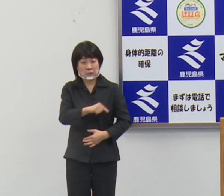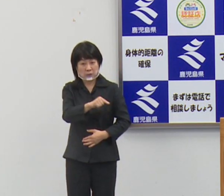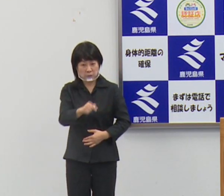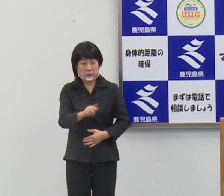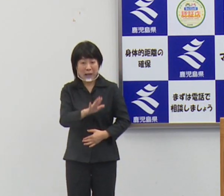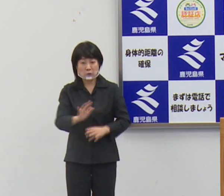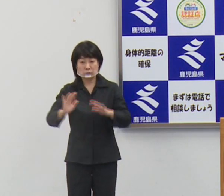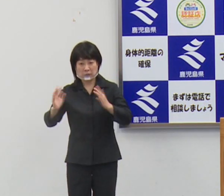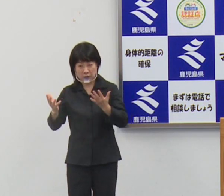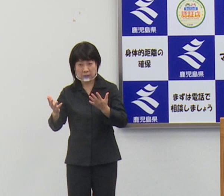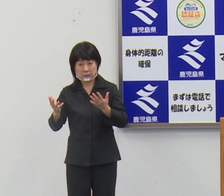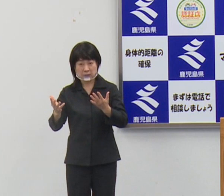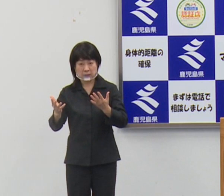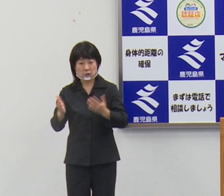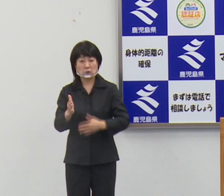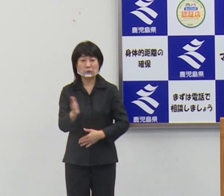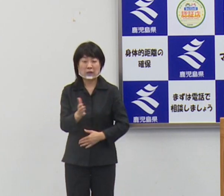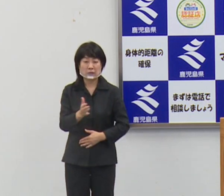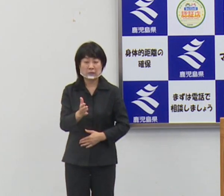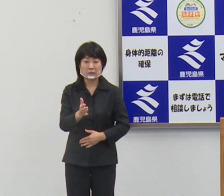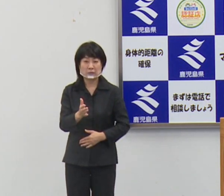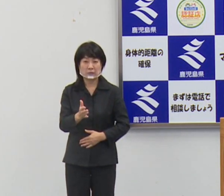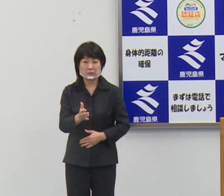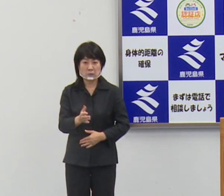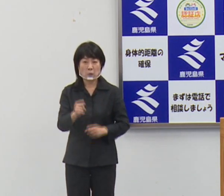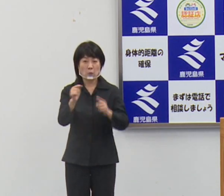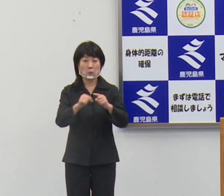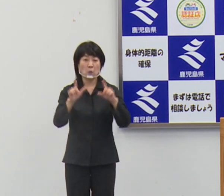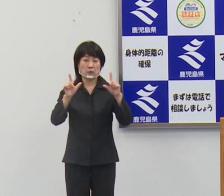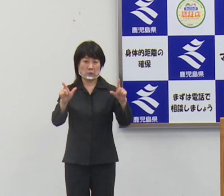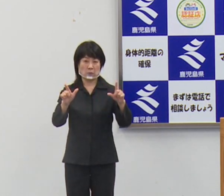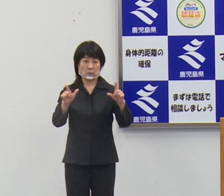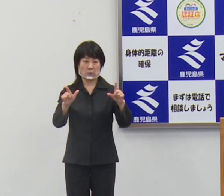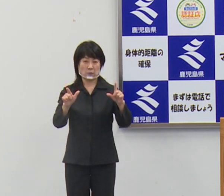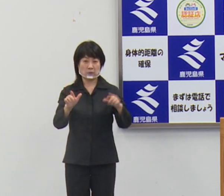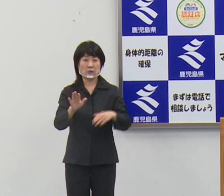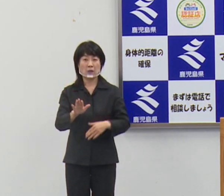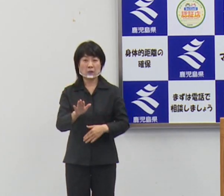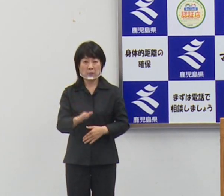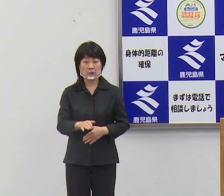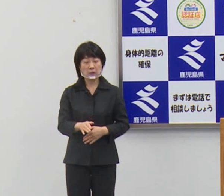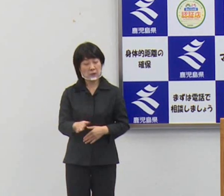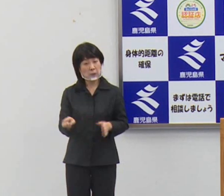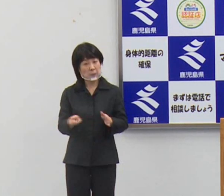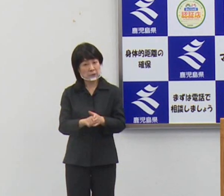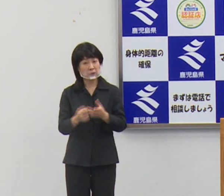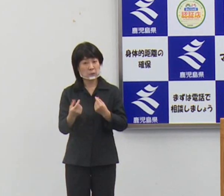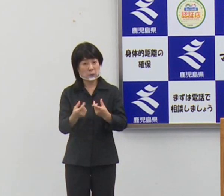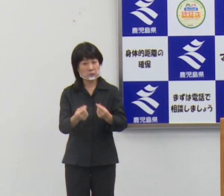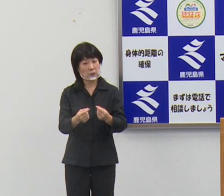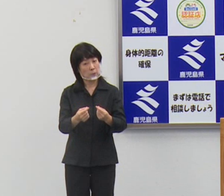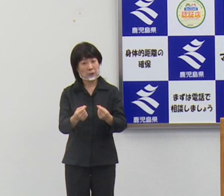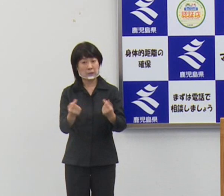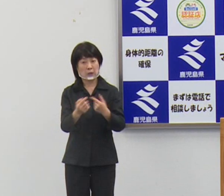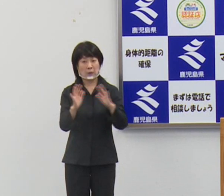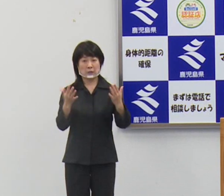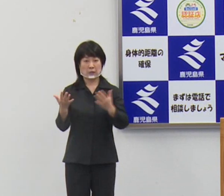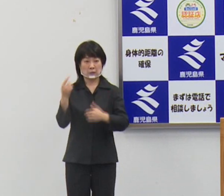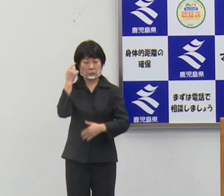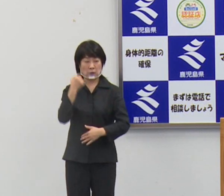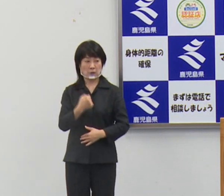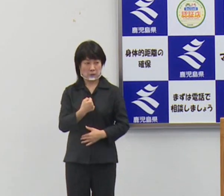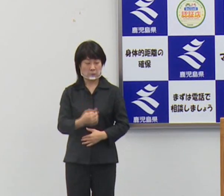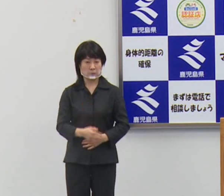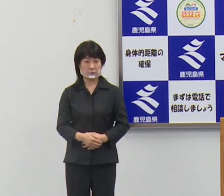ない方というぐらいだと今のその統計的な処理とそう変わらないような気が